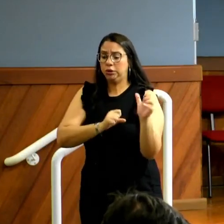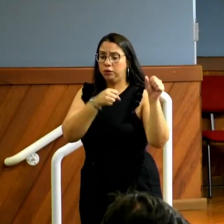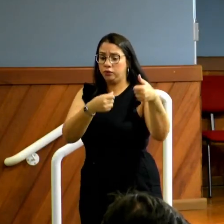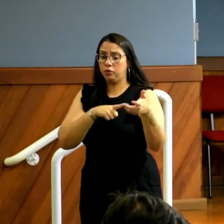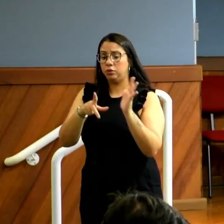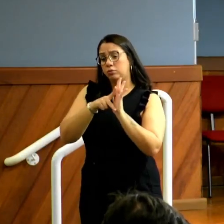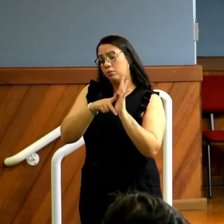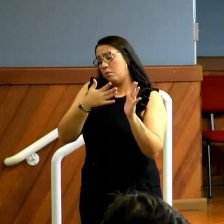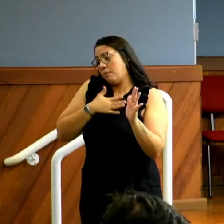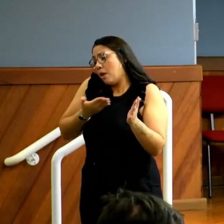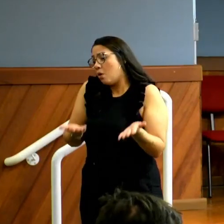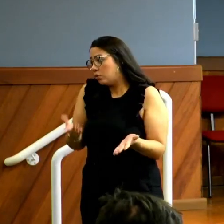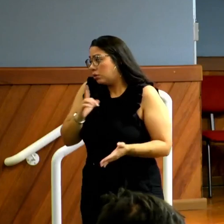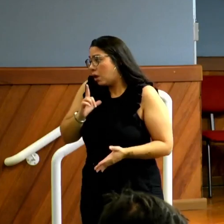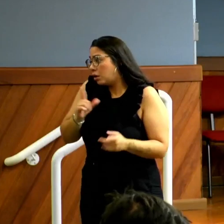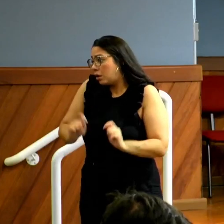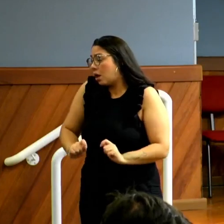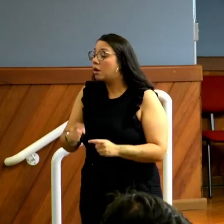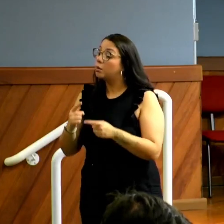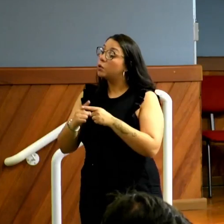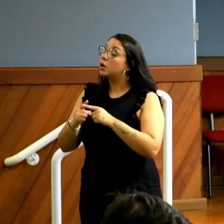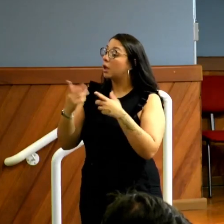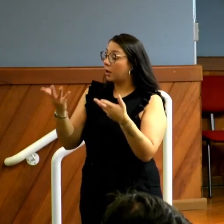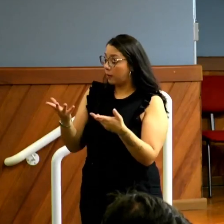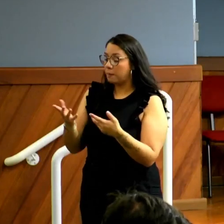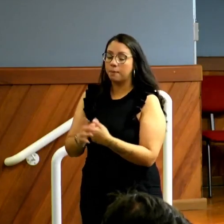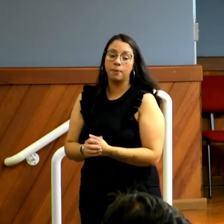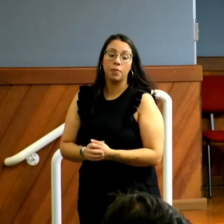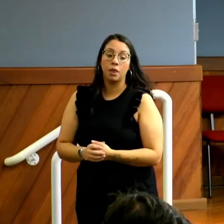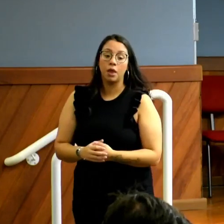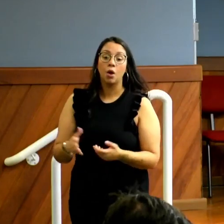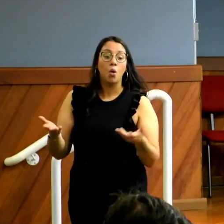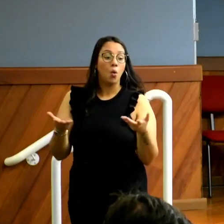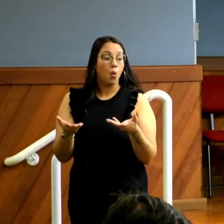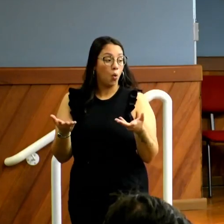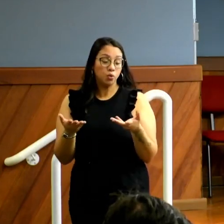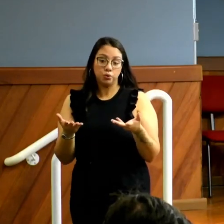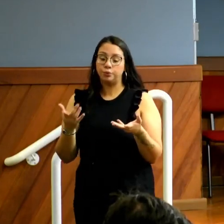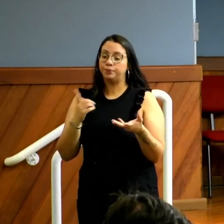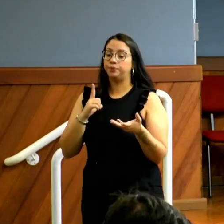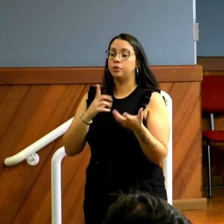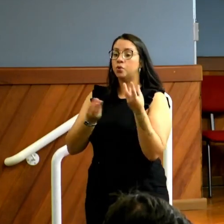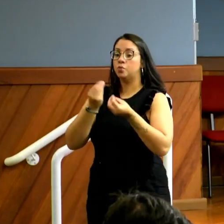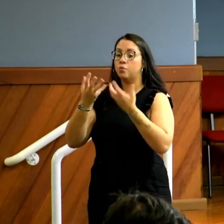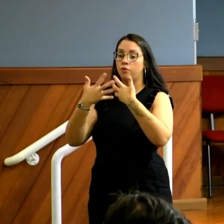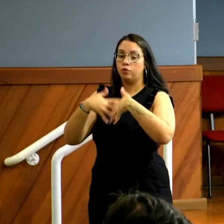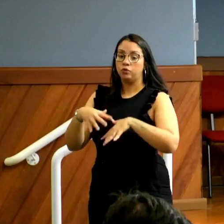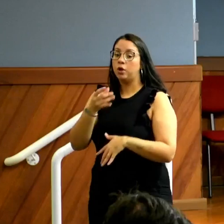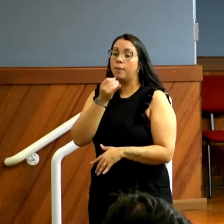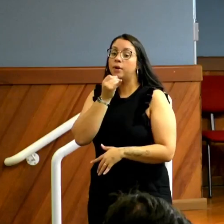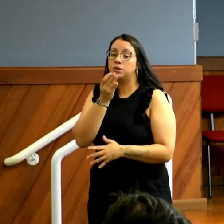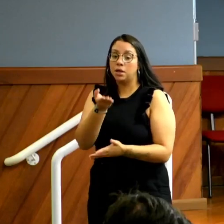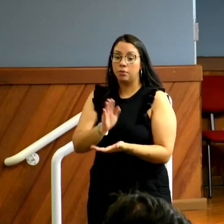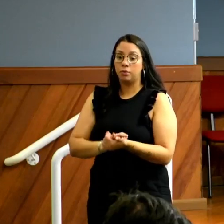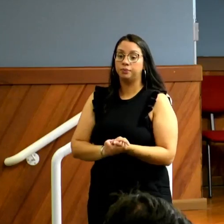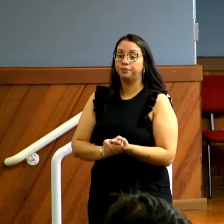desse material com a gente? Até porque, né, acho que hoje, pessoal, a gente tem dinâmicas ou dimensões, como, por exemplo, né,